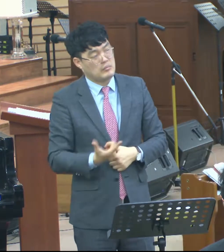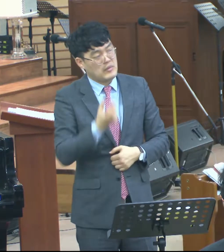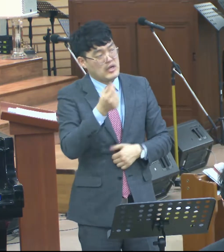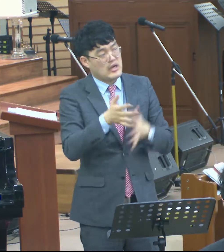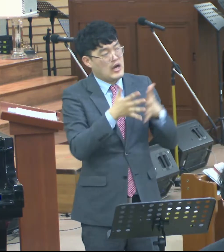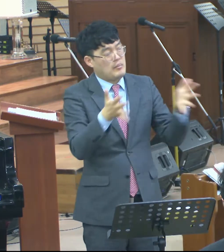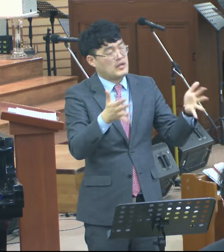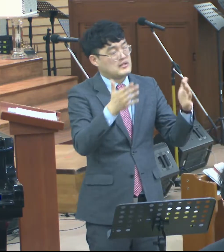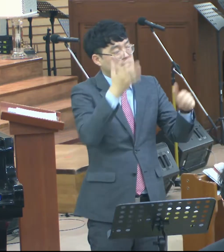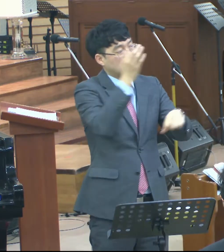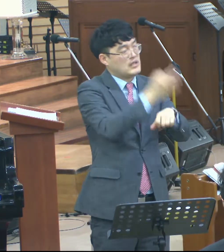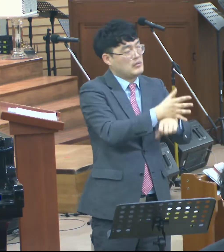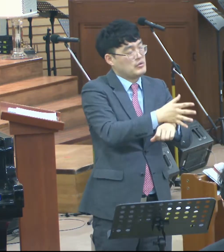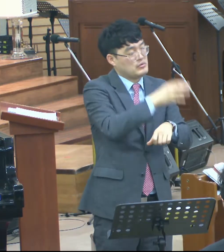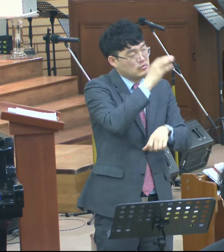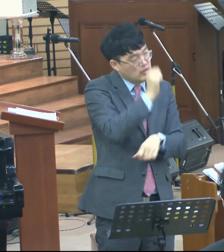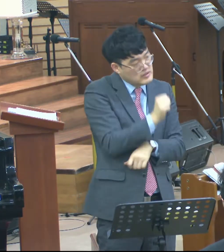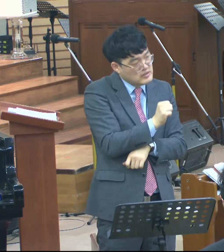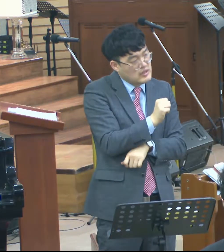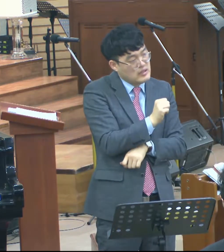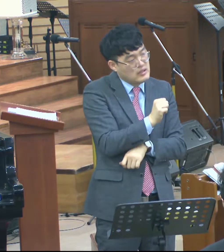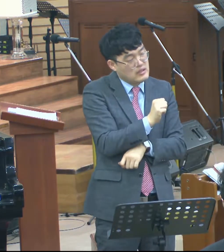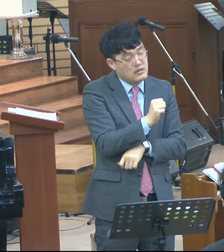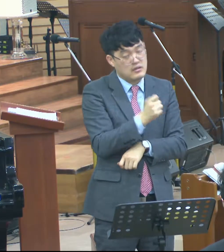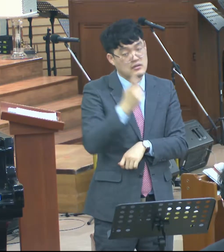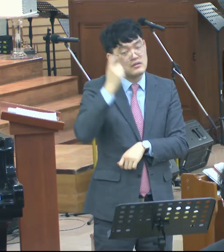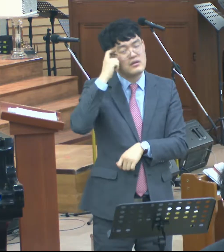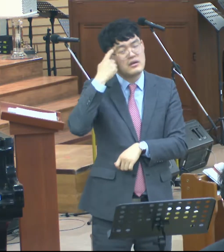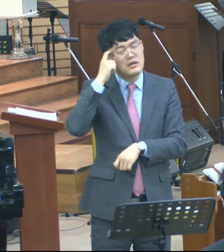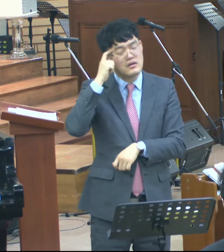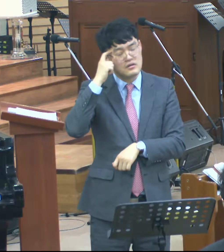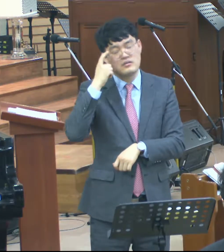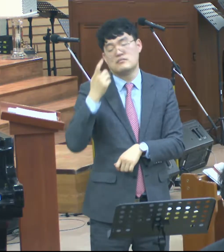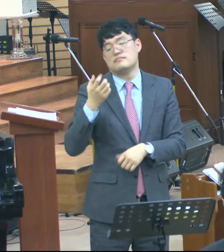좋았을 텐데 그 마음이 드는 거예요.